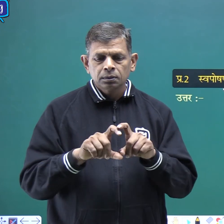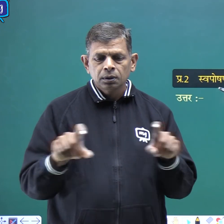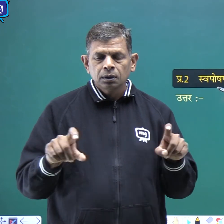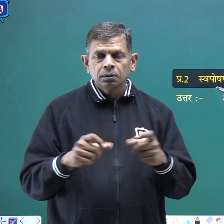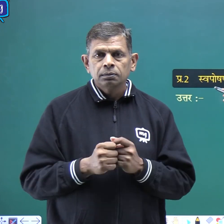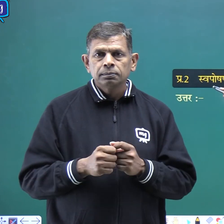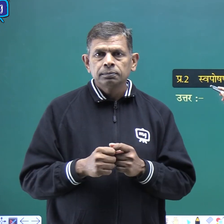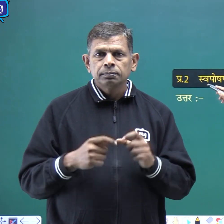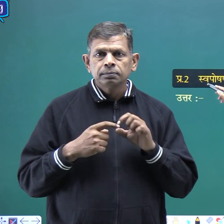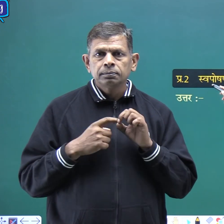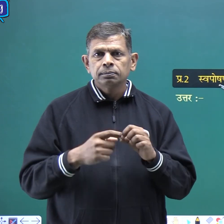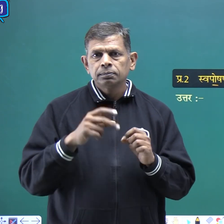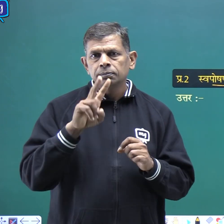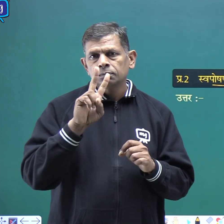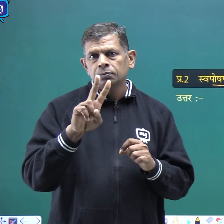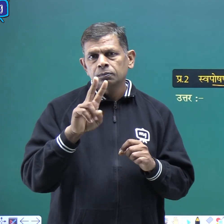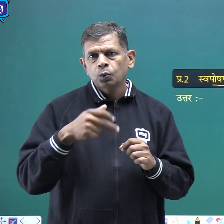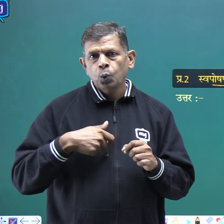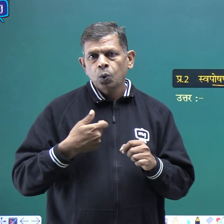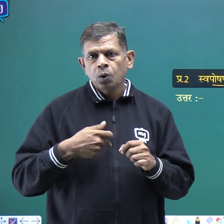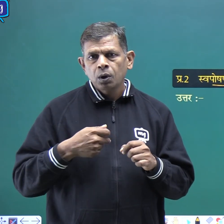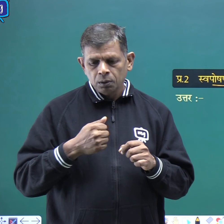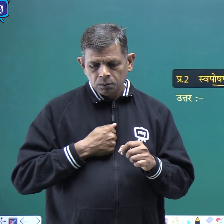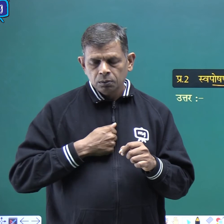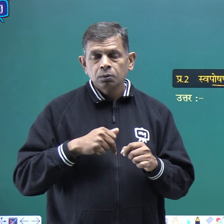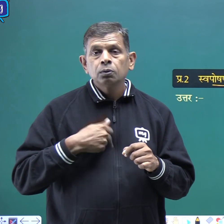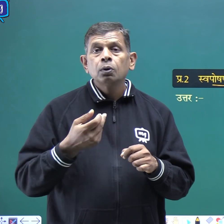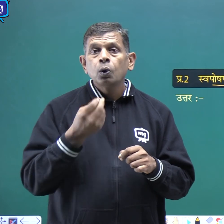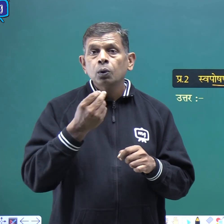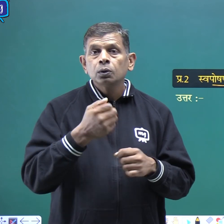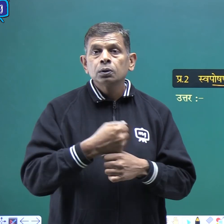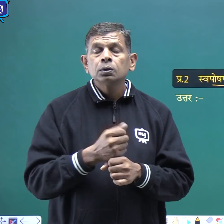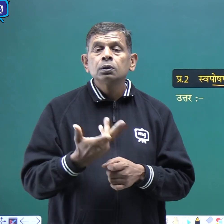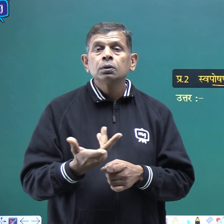प्रश्न 2, स्वपोषण किसे कहते हैं?